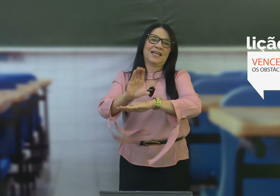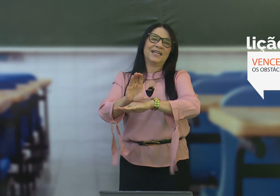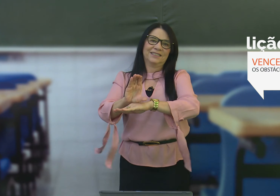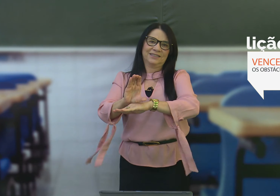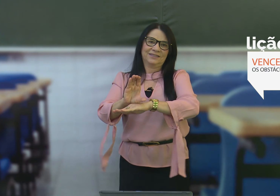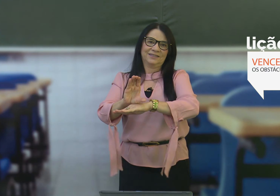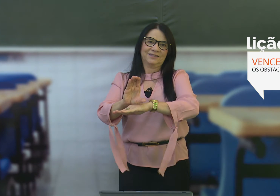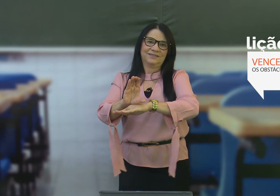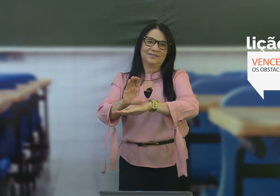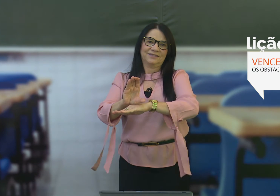Canaã.